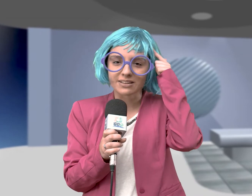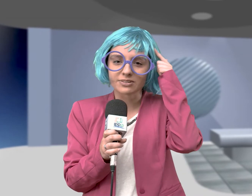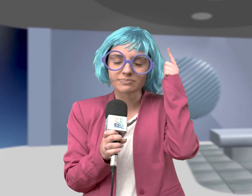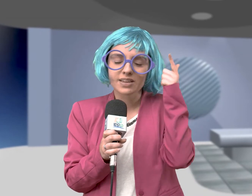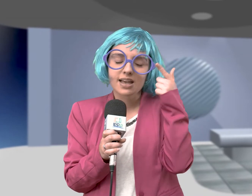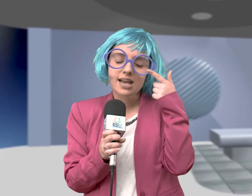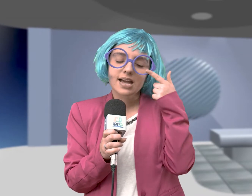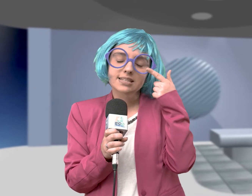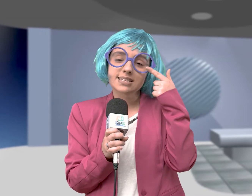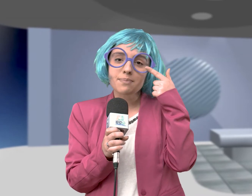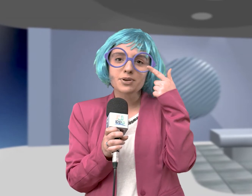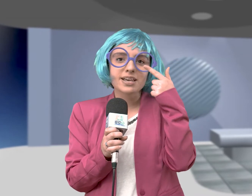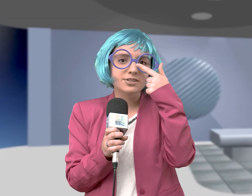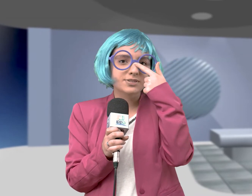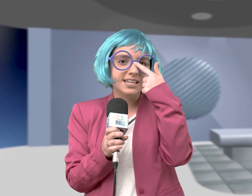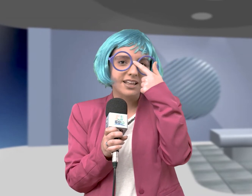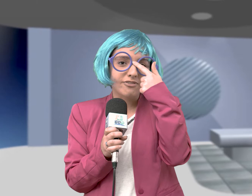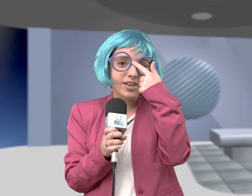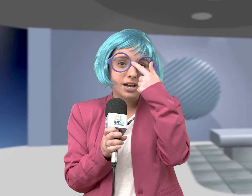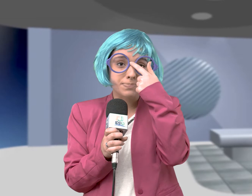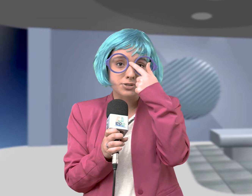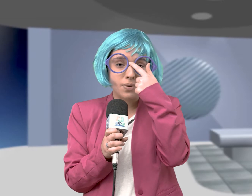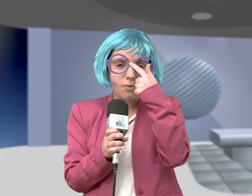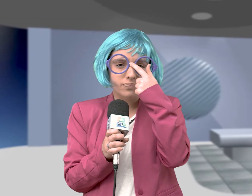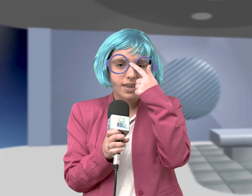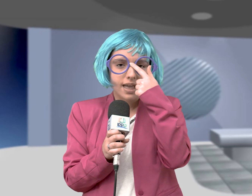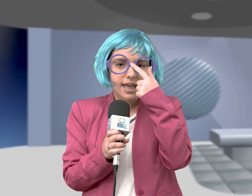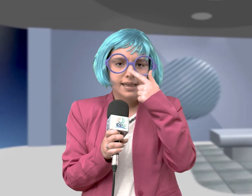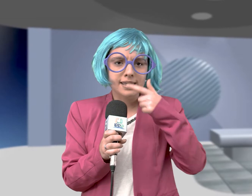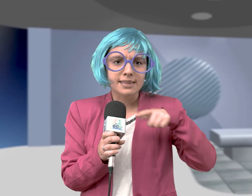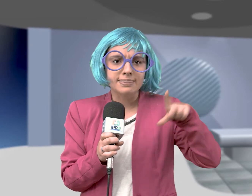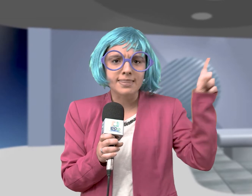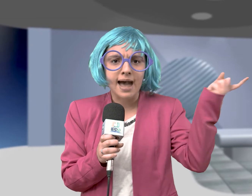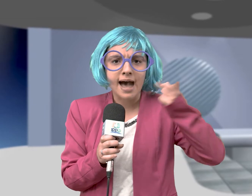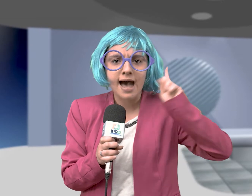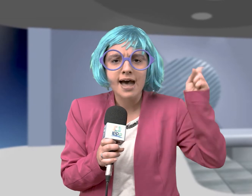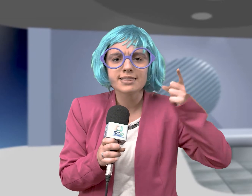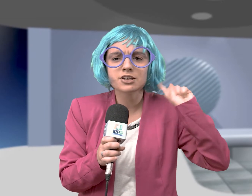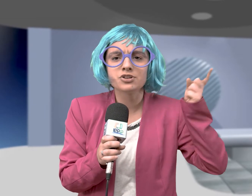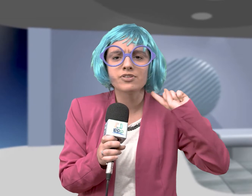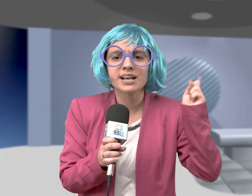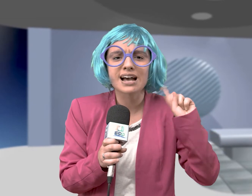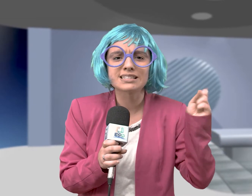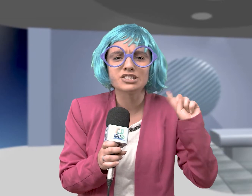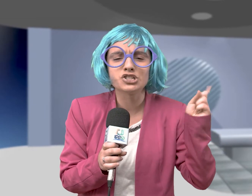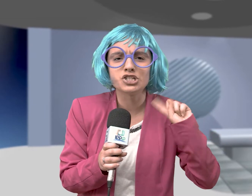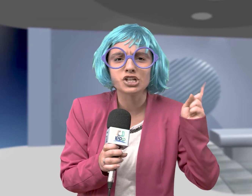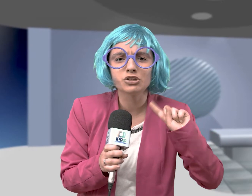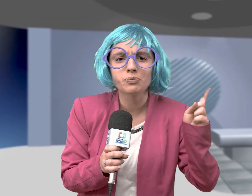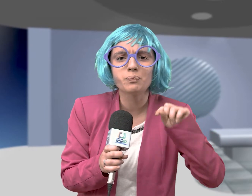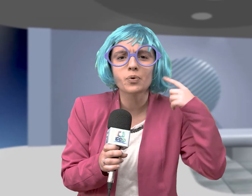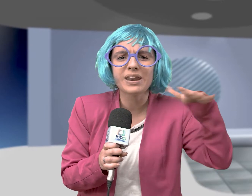pensamento. Sabe o que isso significa, pessoal? Que nada de ficar assistindo por